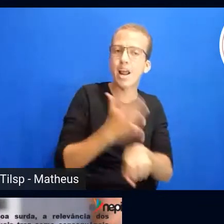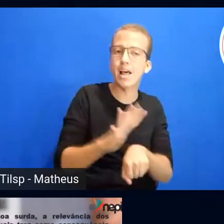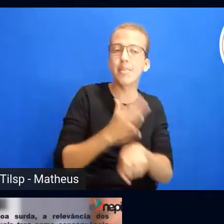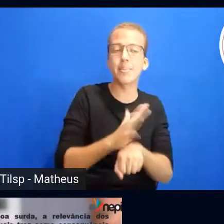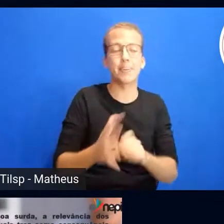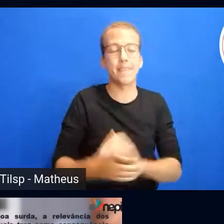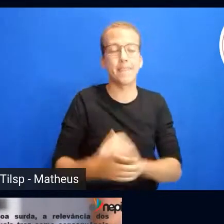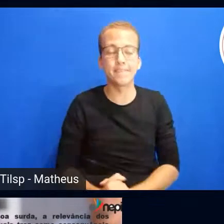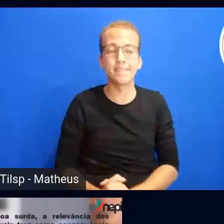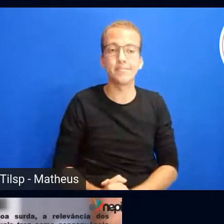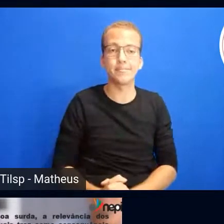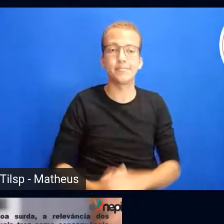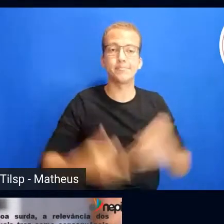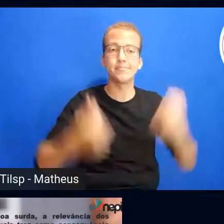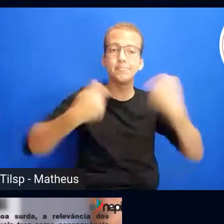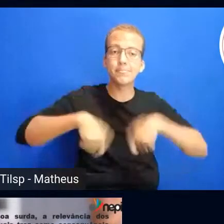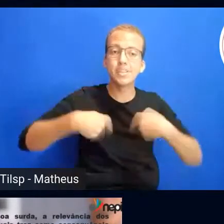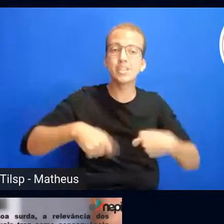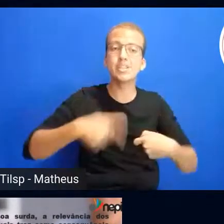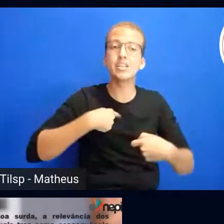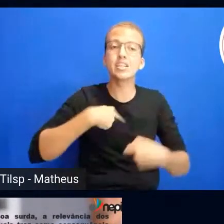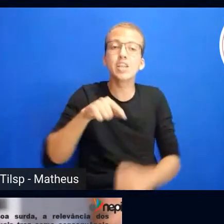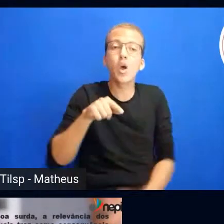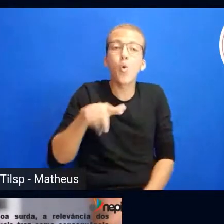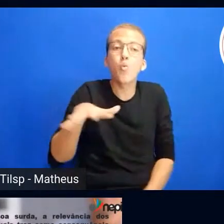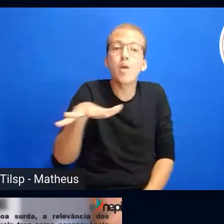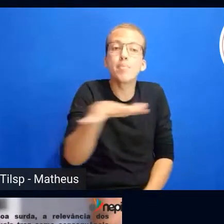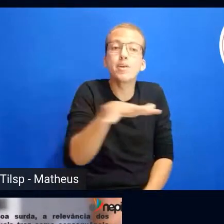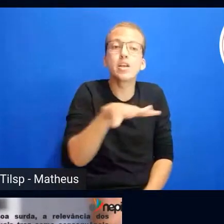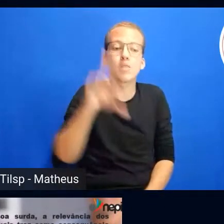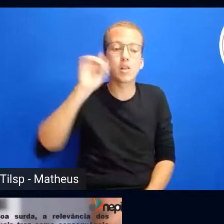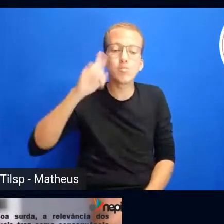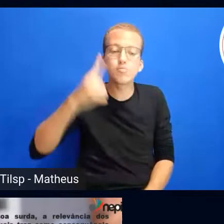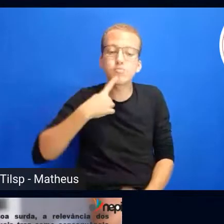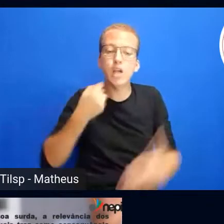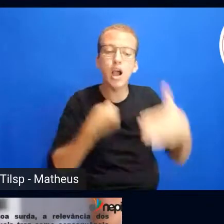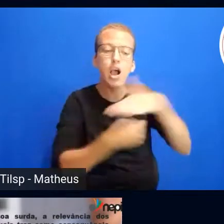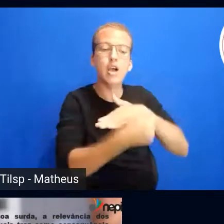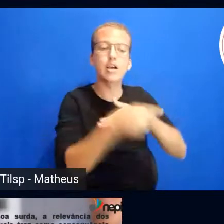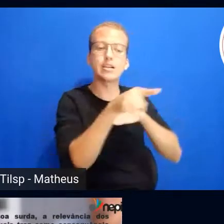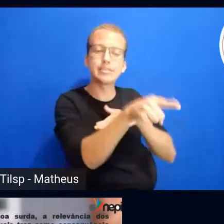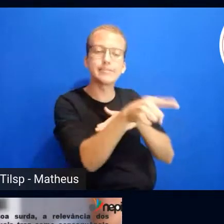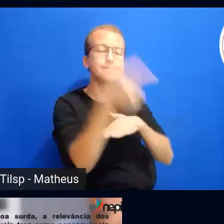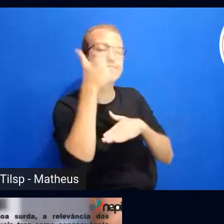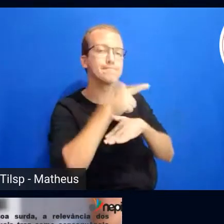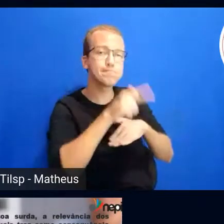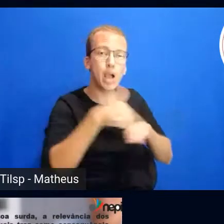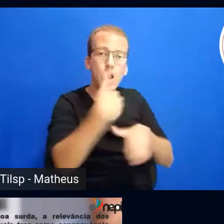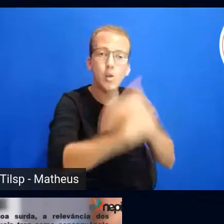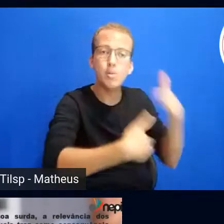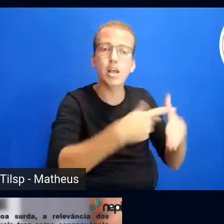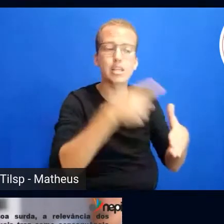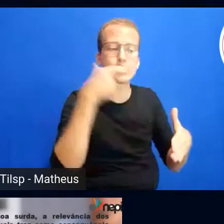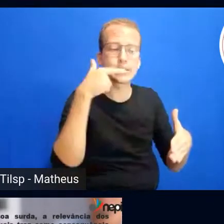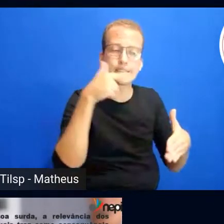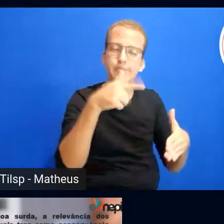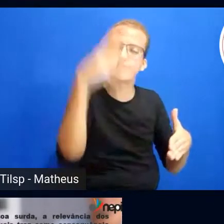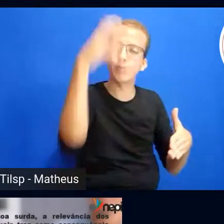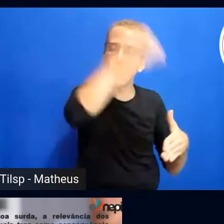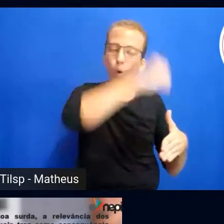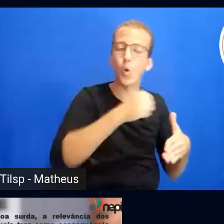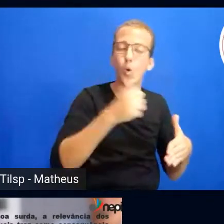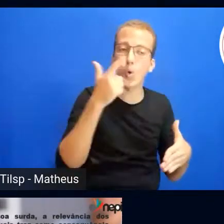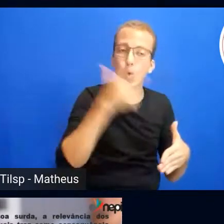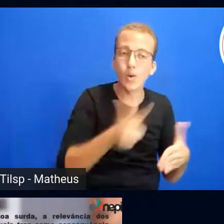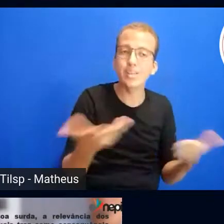é é preciso que que haja um ambiente favorável para isso acontecer. E é isso que nós colocamos. É preciso que haja a mediação